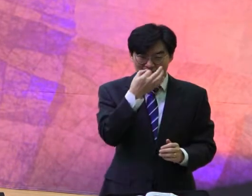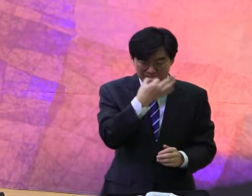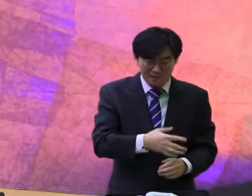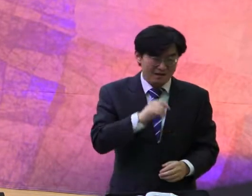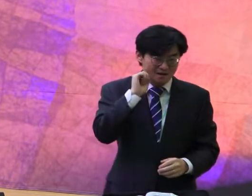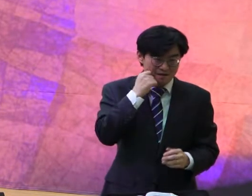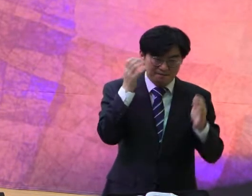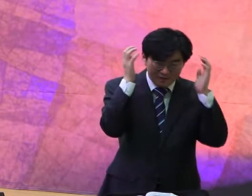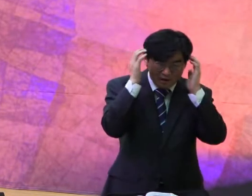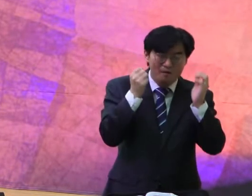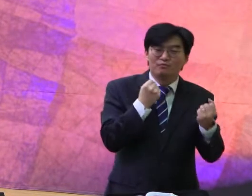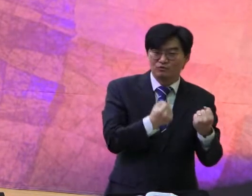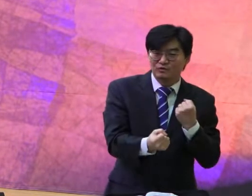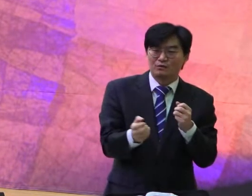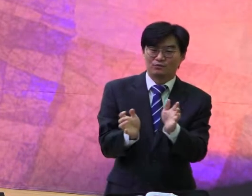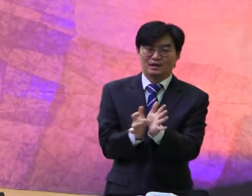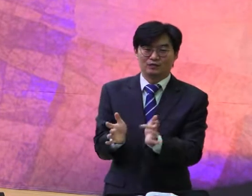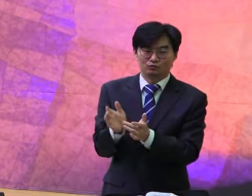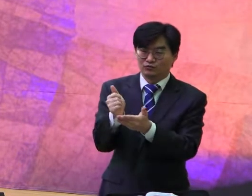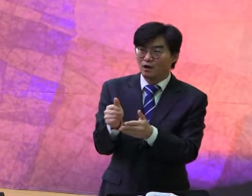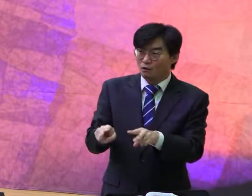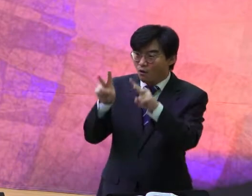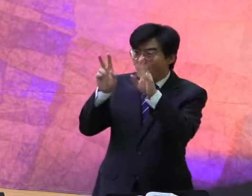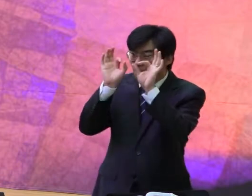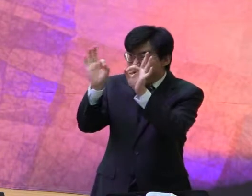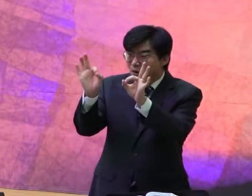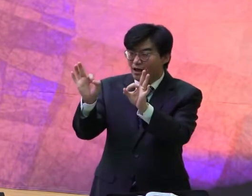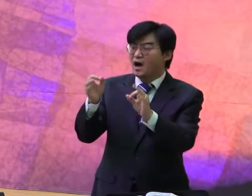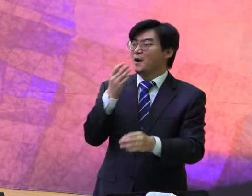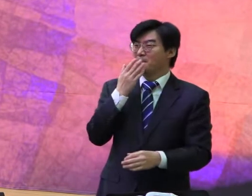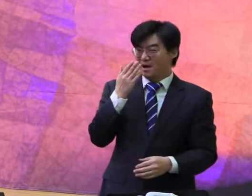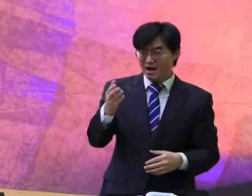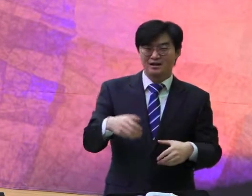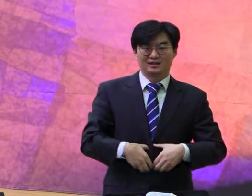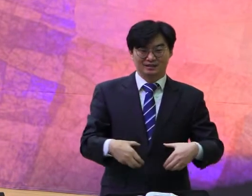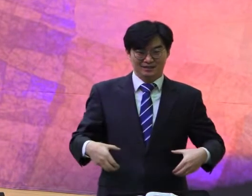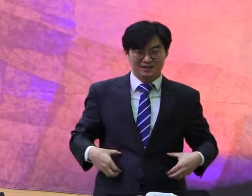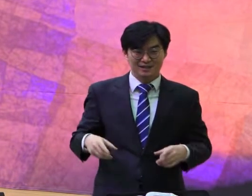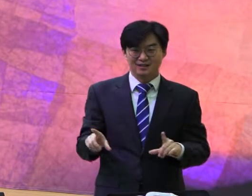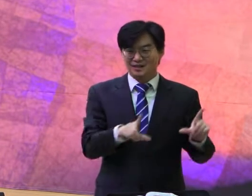신앙은 로마 제국을 복음 아래 굴복시켰습니다.